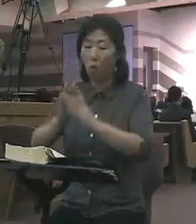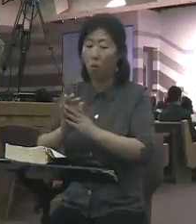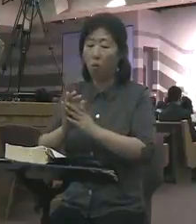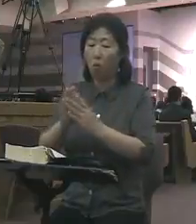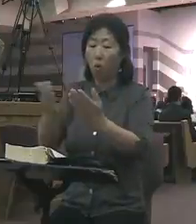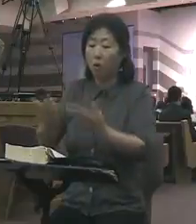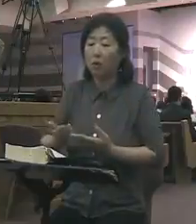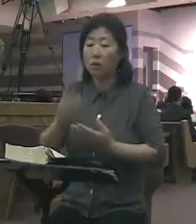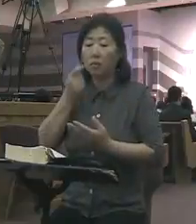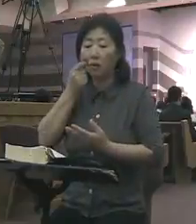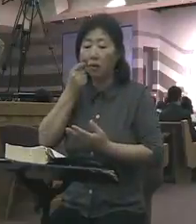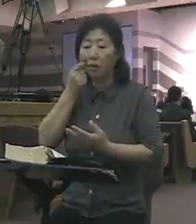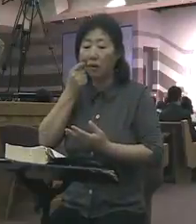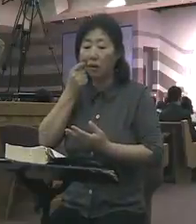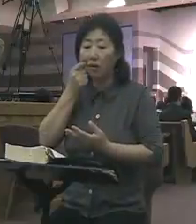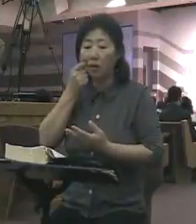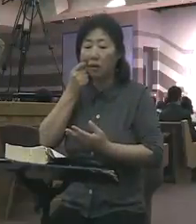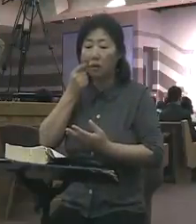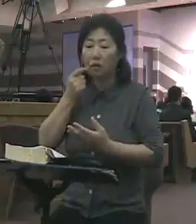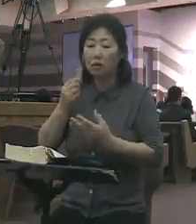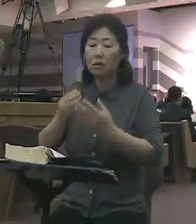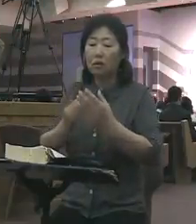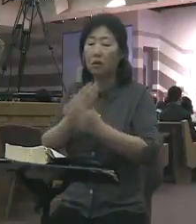못하여 생기는 부작용이 얼마나 많습니까?